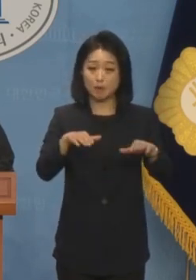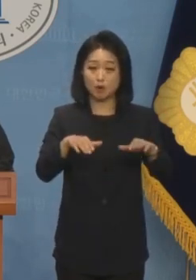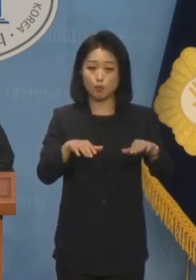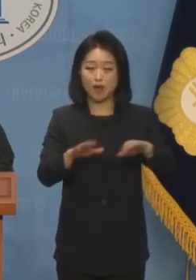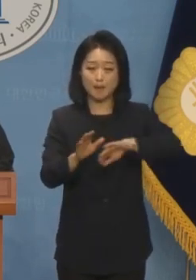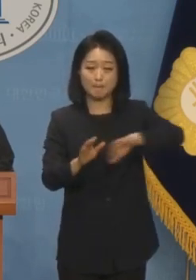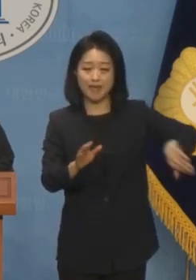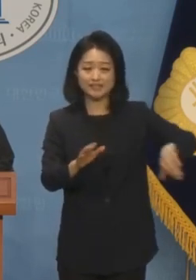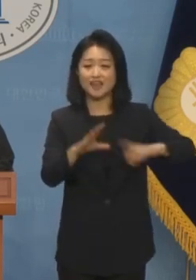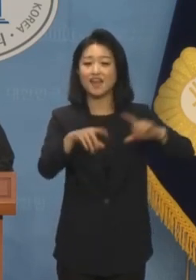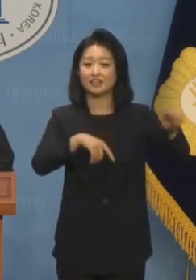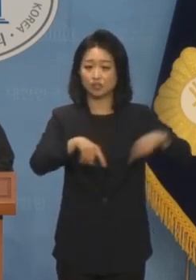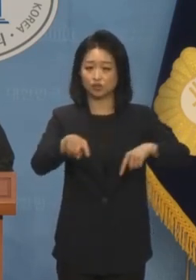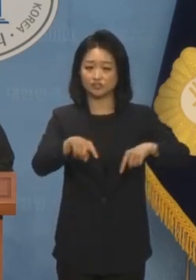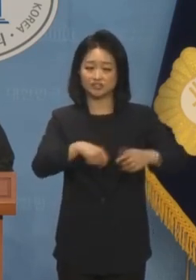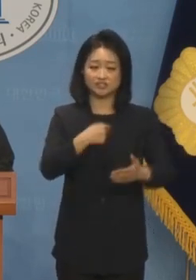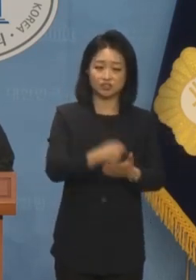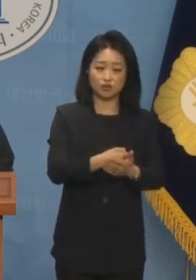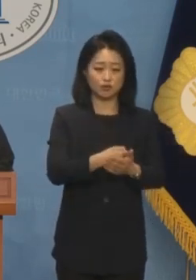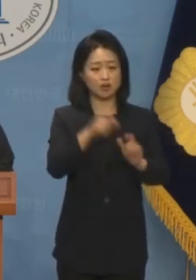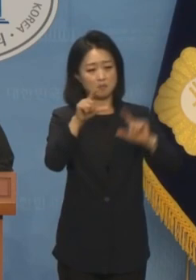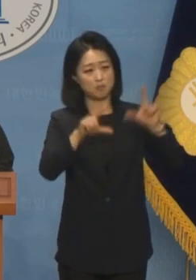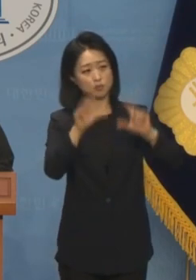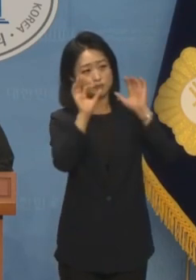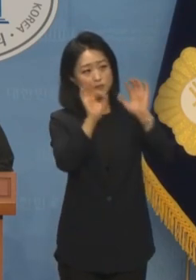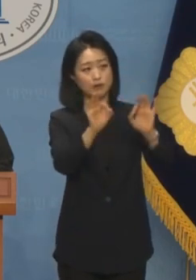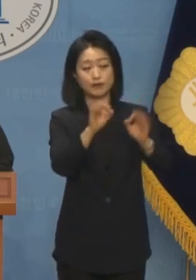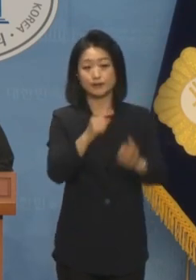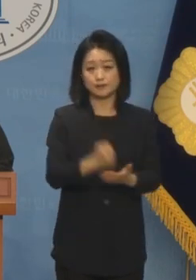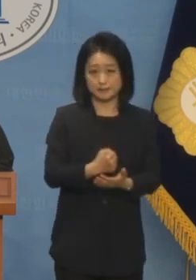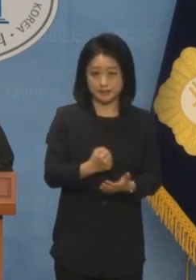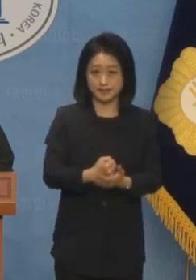배제의 정치를 과감하게 보여준 행태입니다.